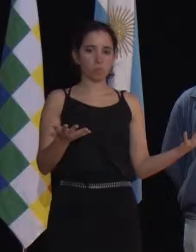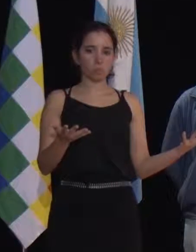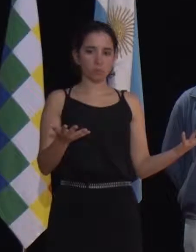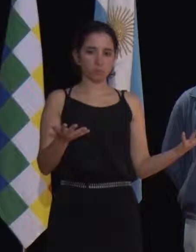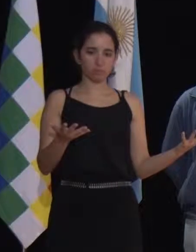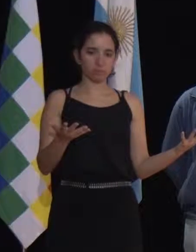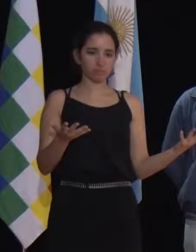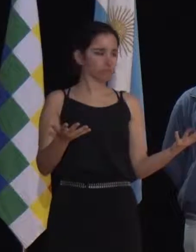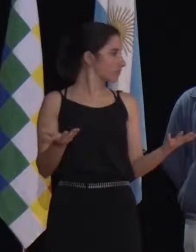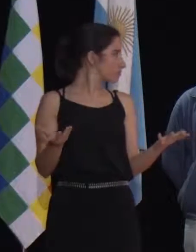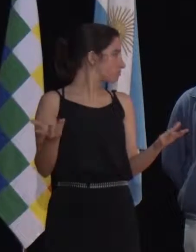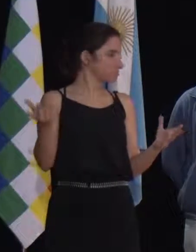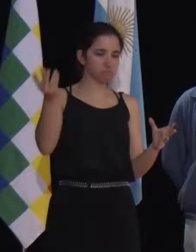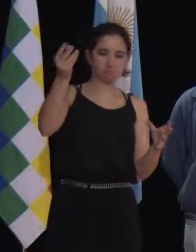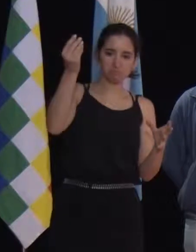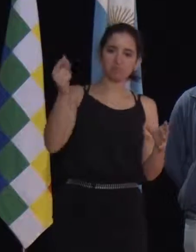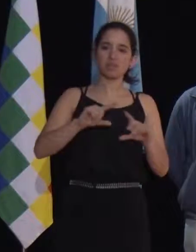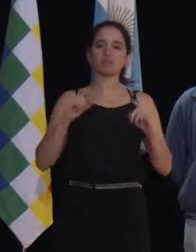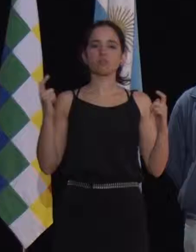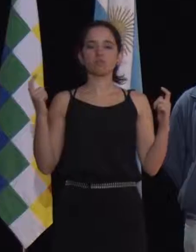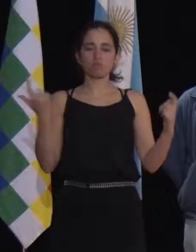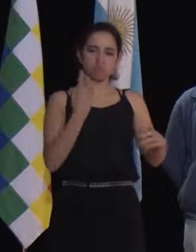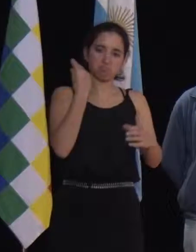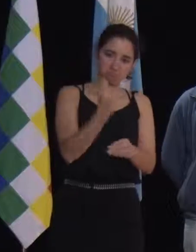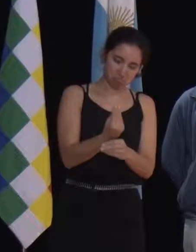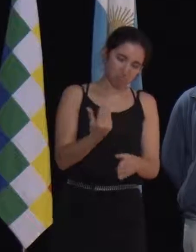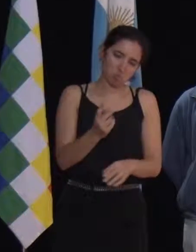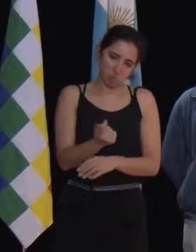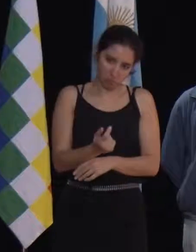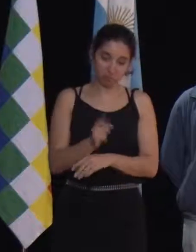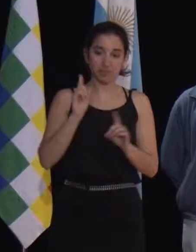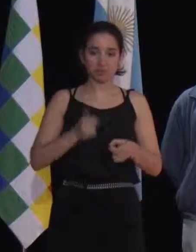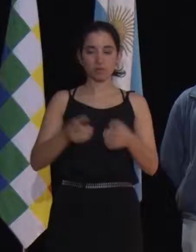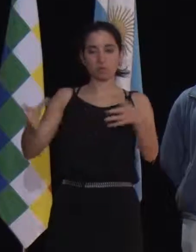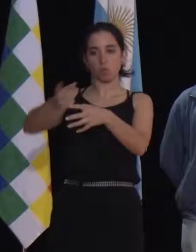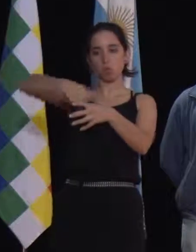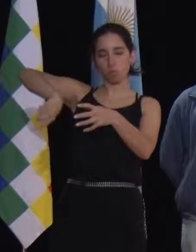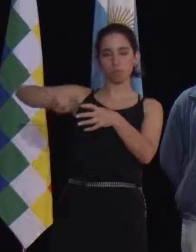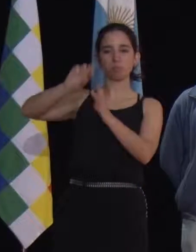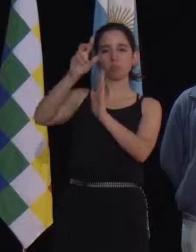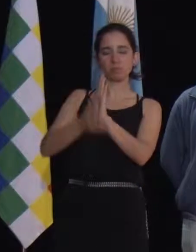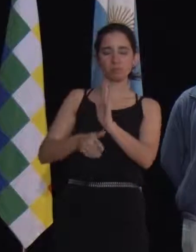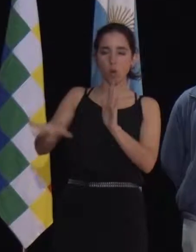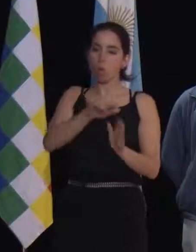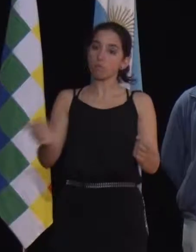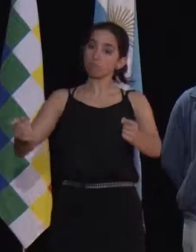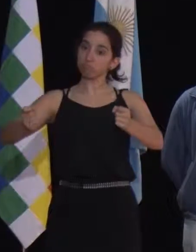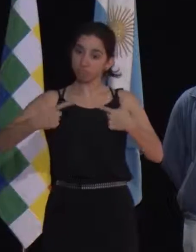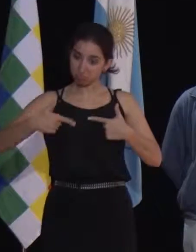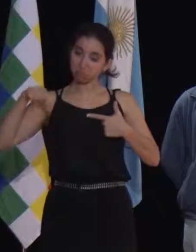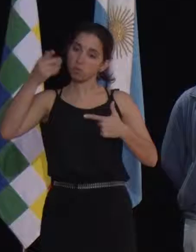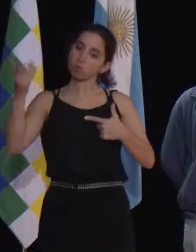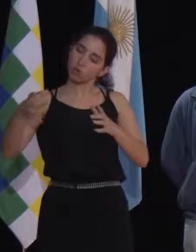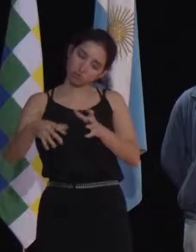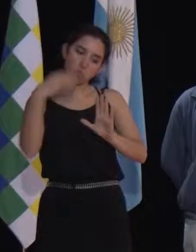participación le queremos agradecer también mucho a la gente del programa a nuestro lugar que nos está ayudando muchísimo con este proyecto que